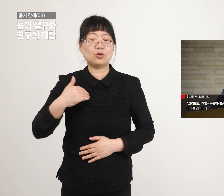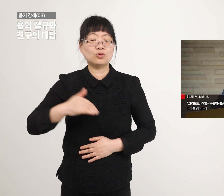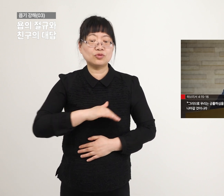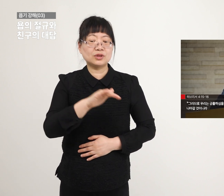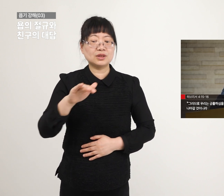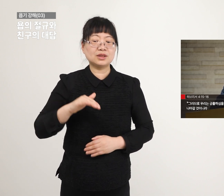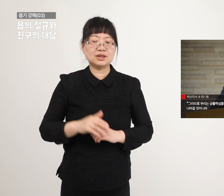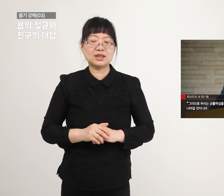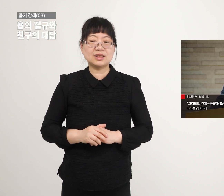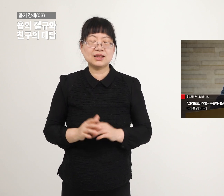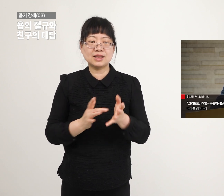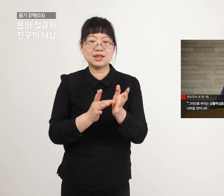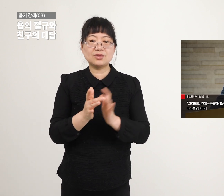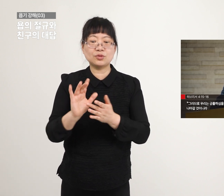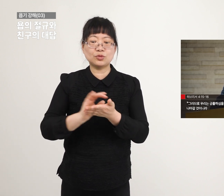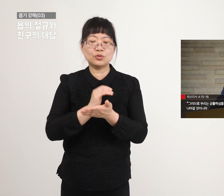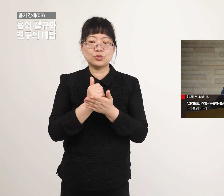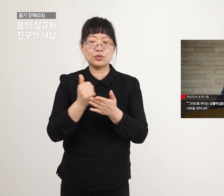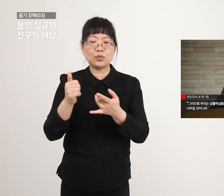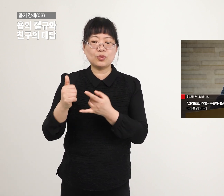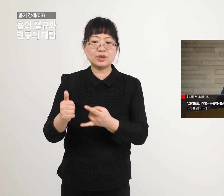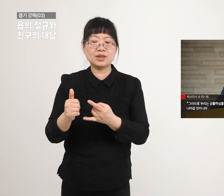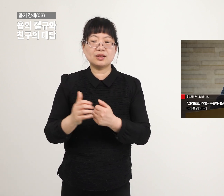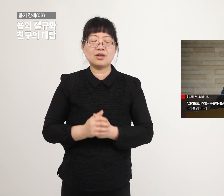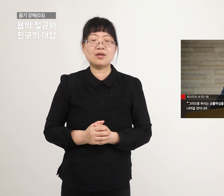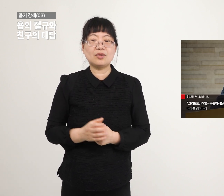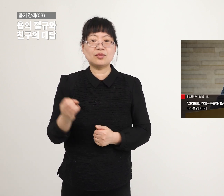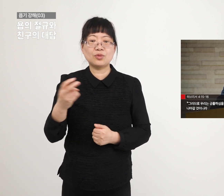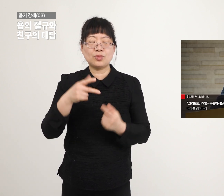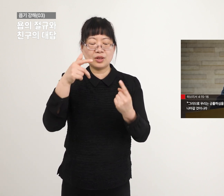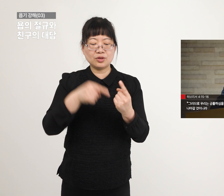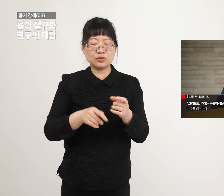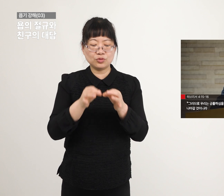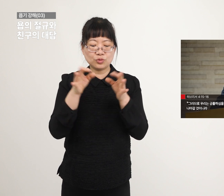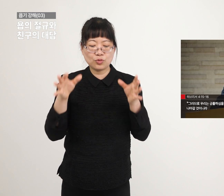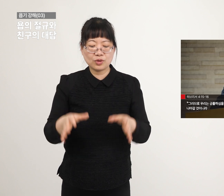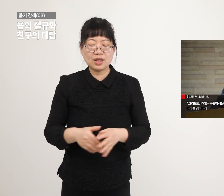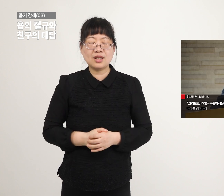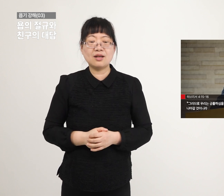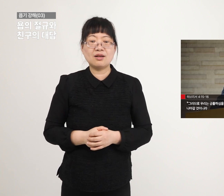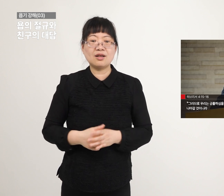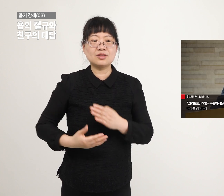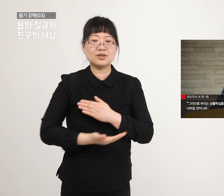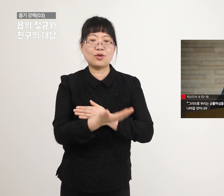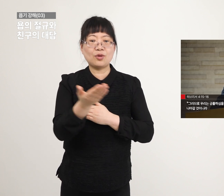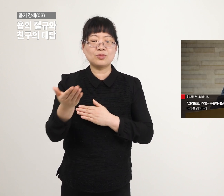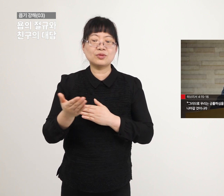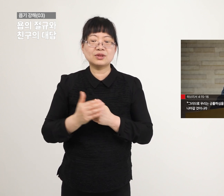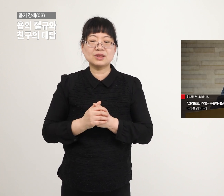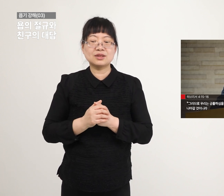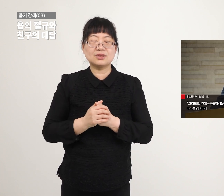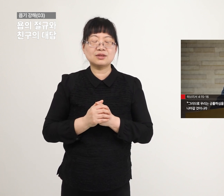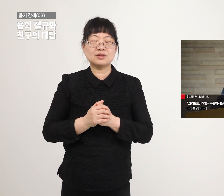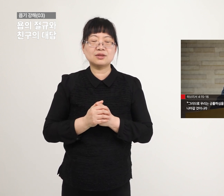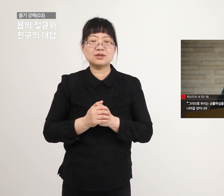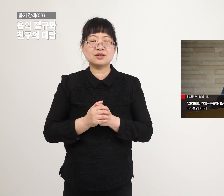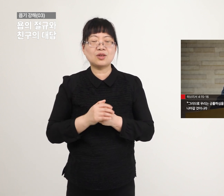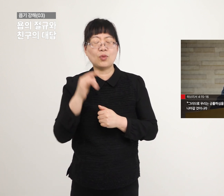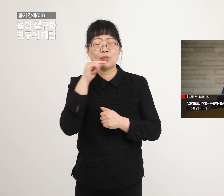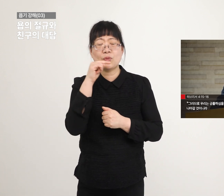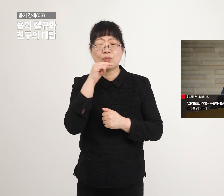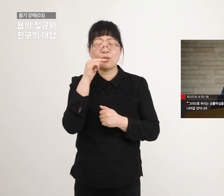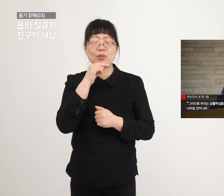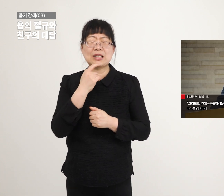우리 예수 그리스도께서 또 한 주간도 여러분들의 그